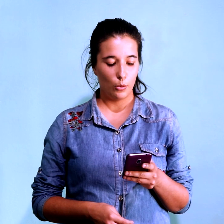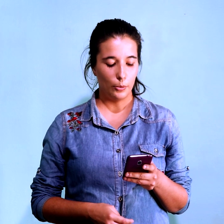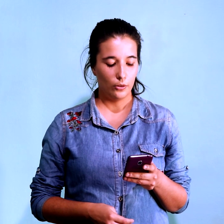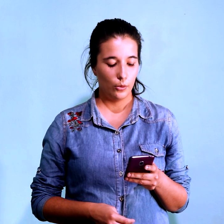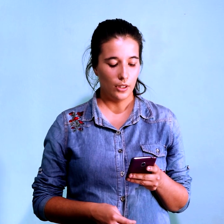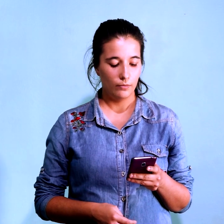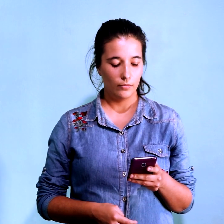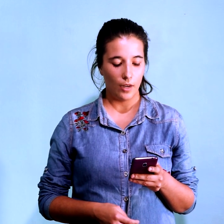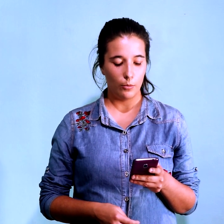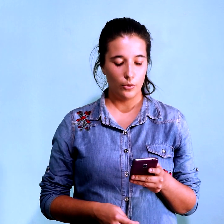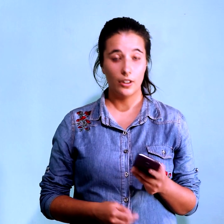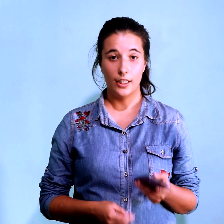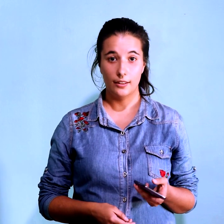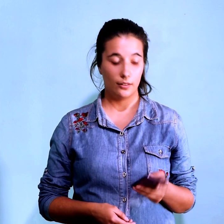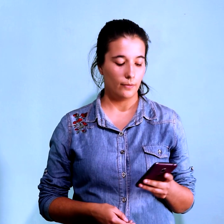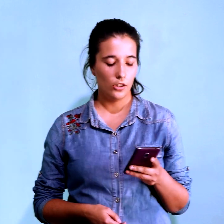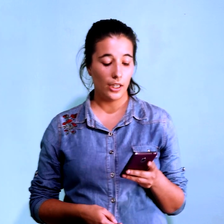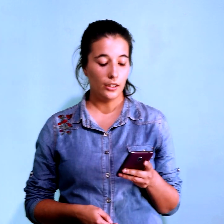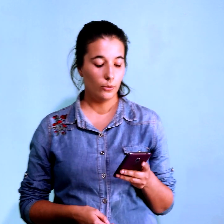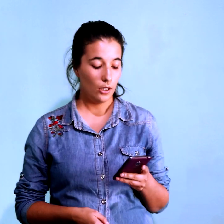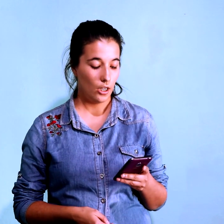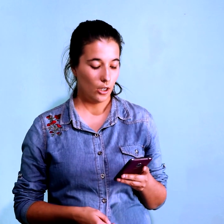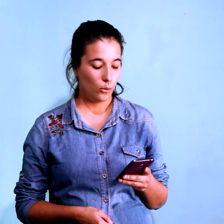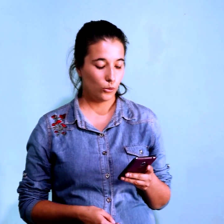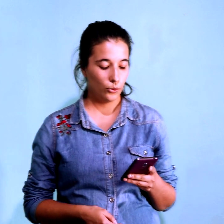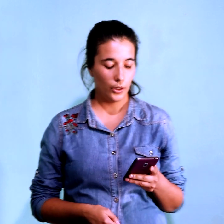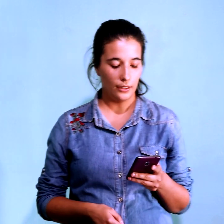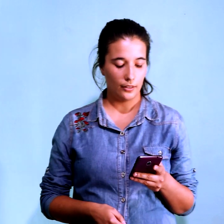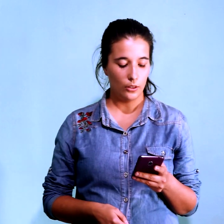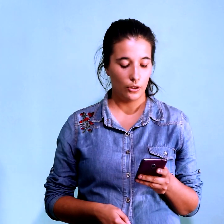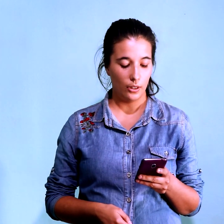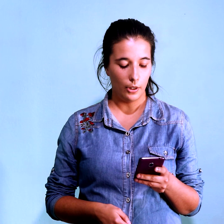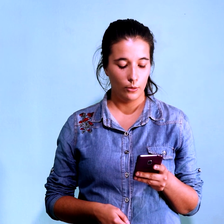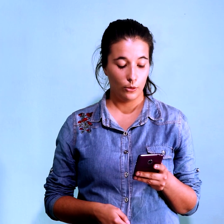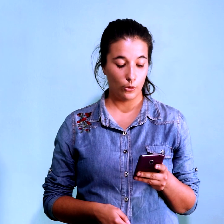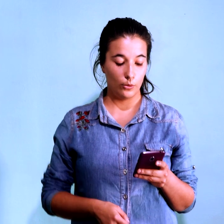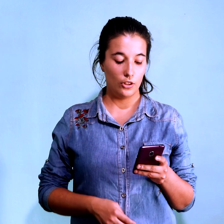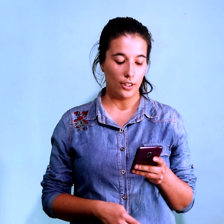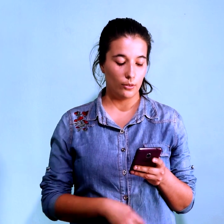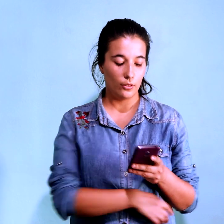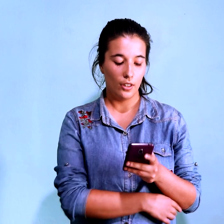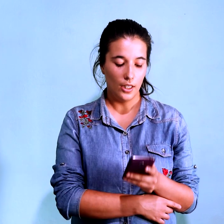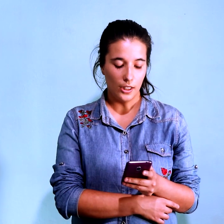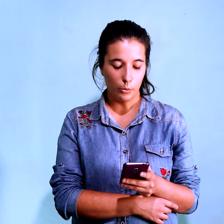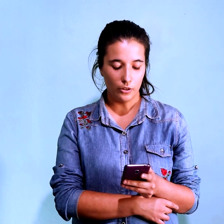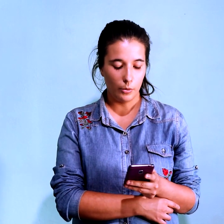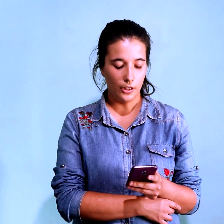como pintura, a música e a dança. Já a língua é um conjunto organizado de elementos, sons e gestos, que possibilitam